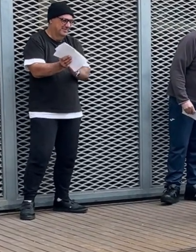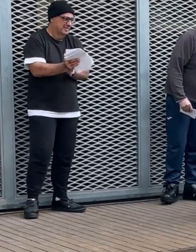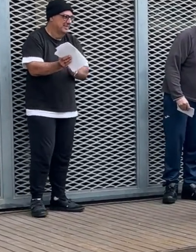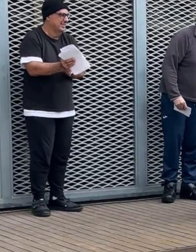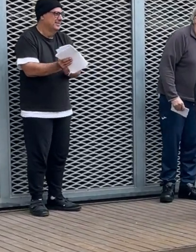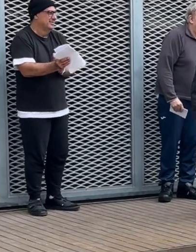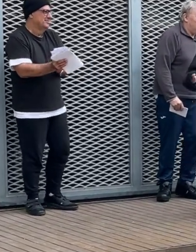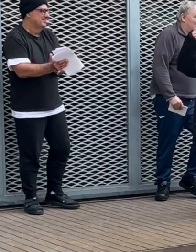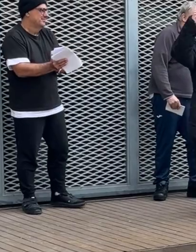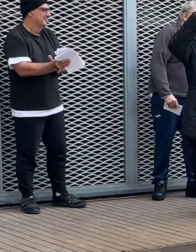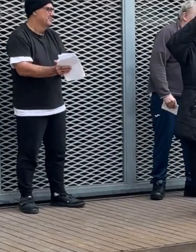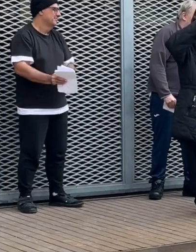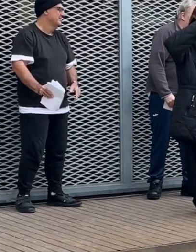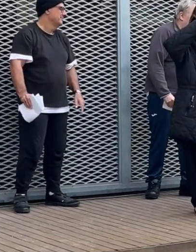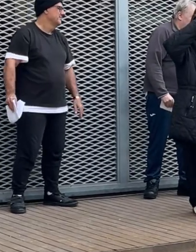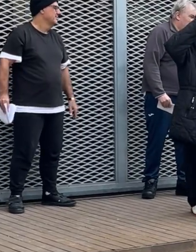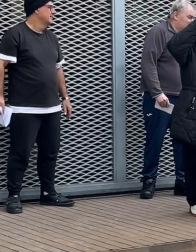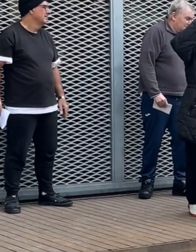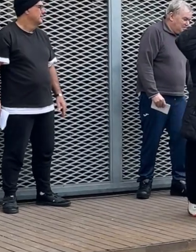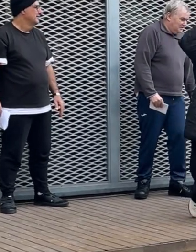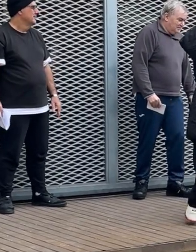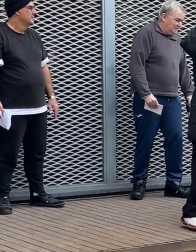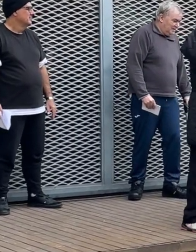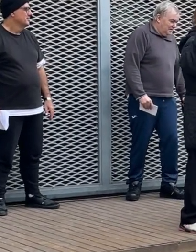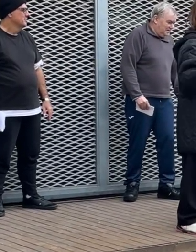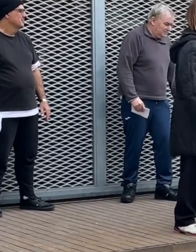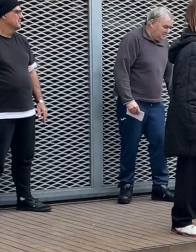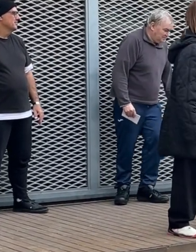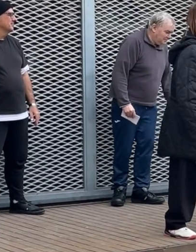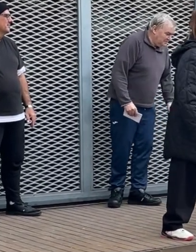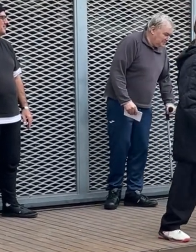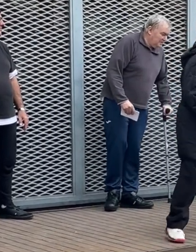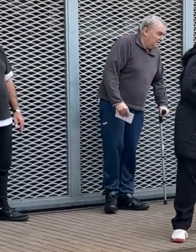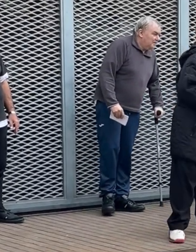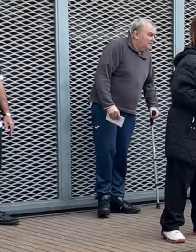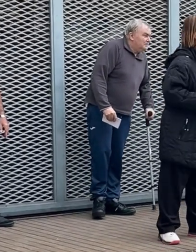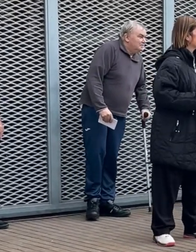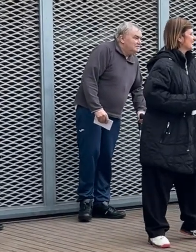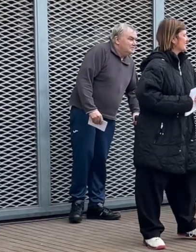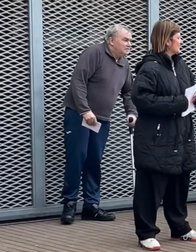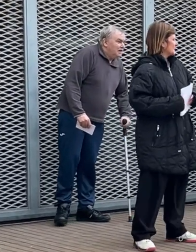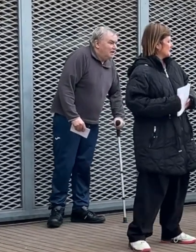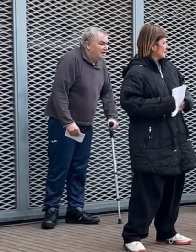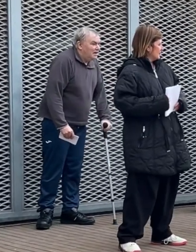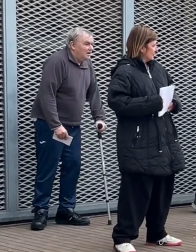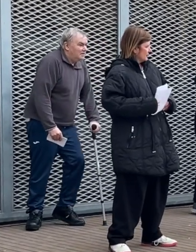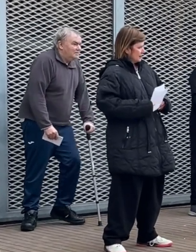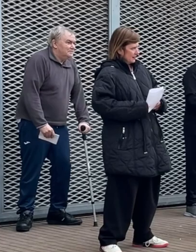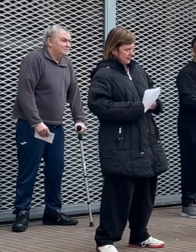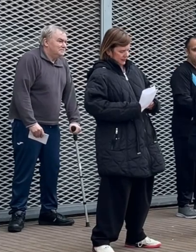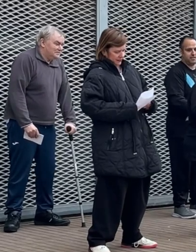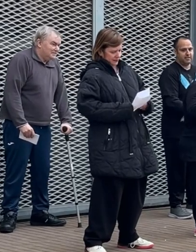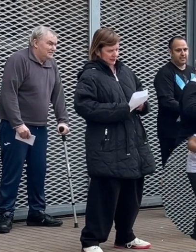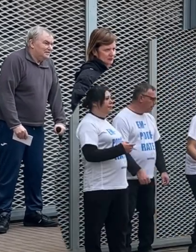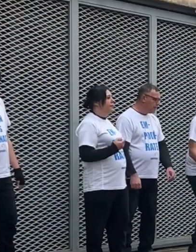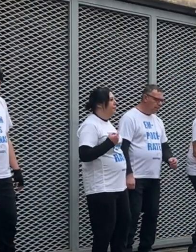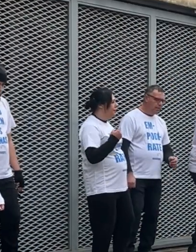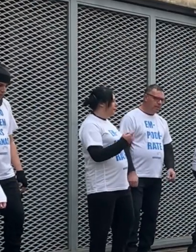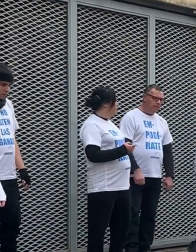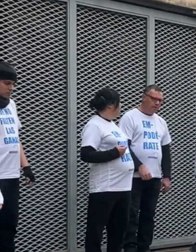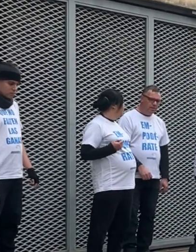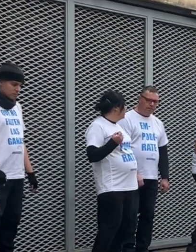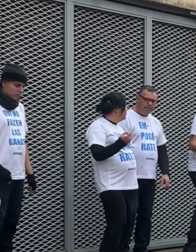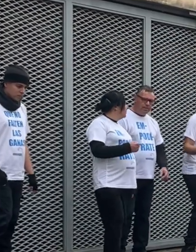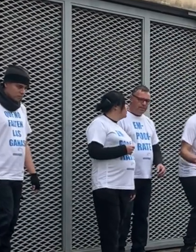Entonces, yo me gustaría también agradeceros la presencia. Yo sé que hace un poquito de frío. Pensar